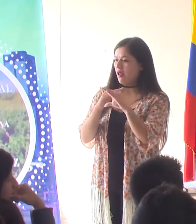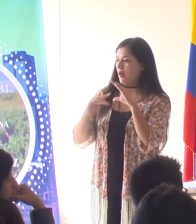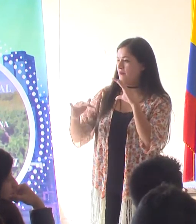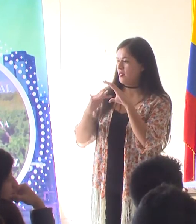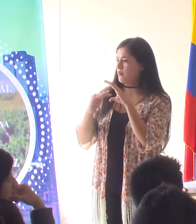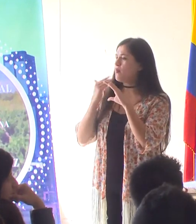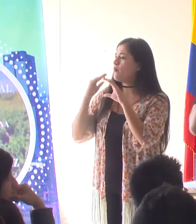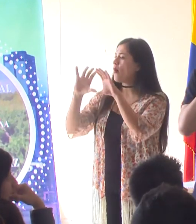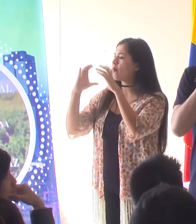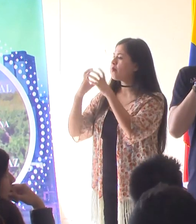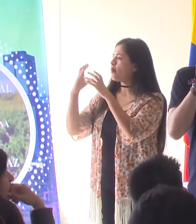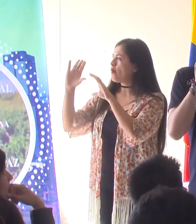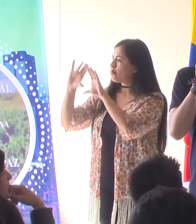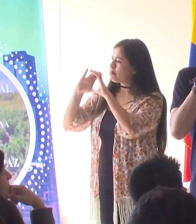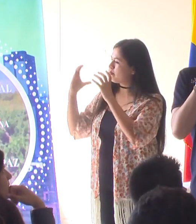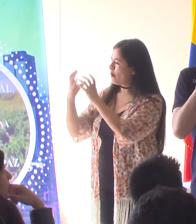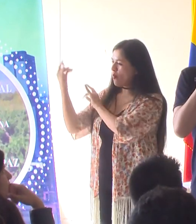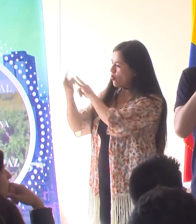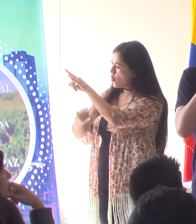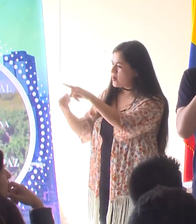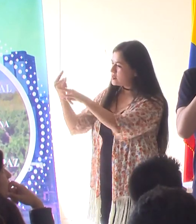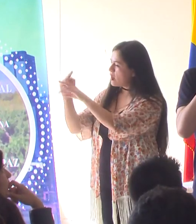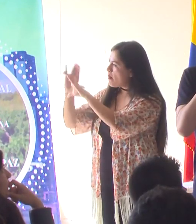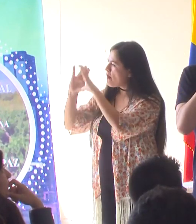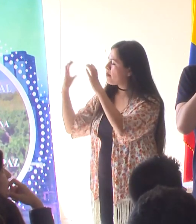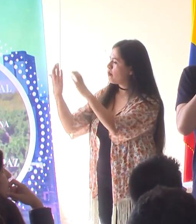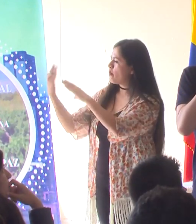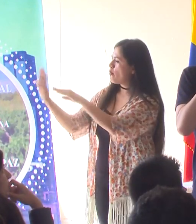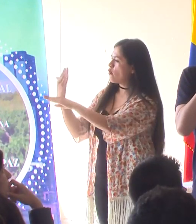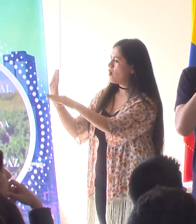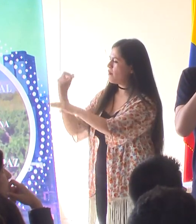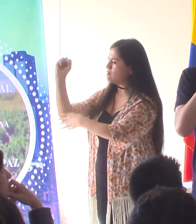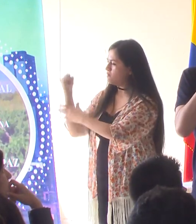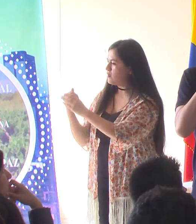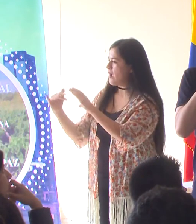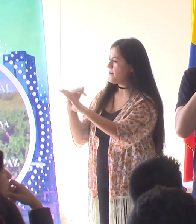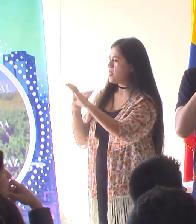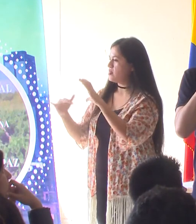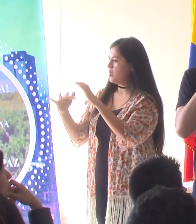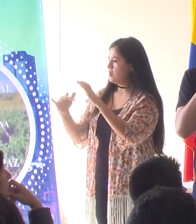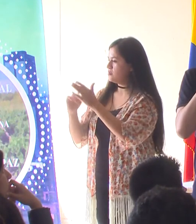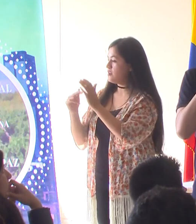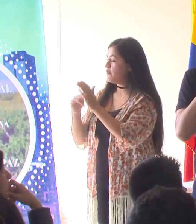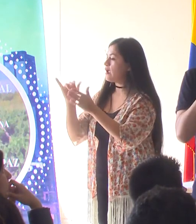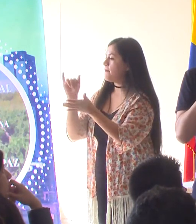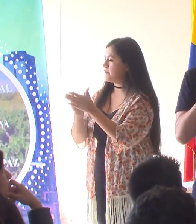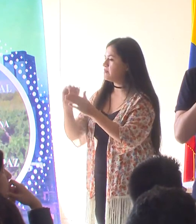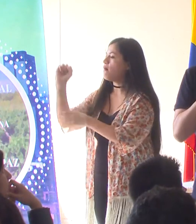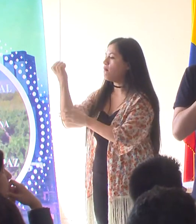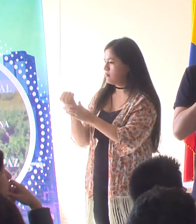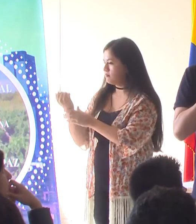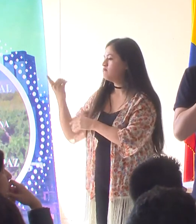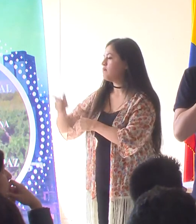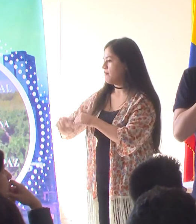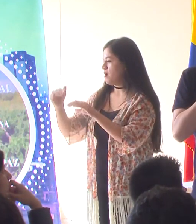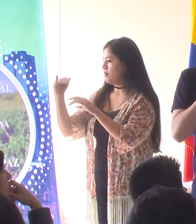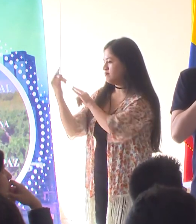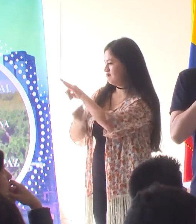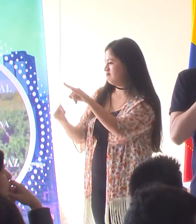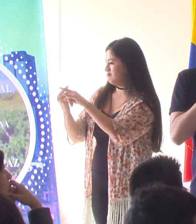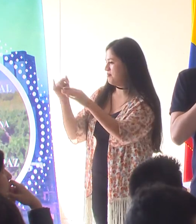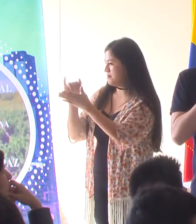globaliza nuestra crisis como sociedad se globaliza también por lo tanto pues